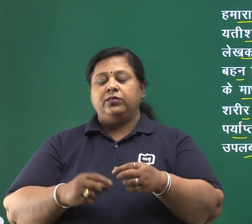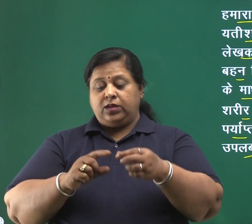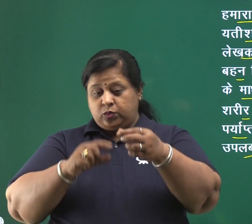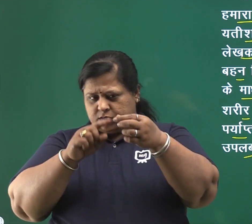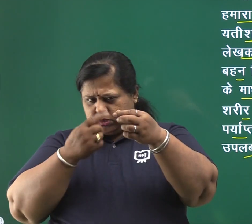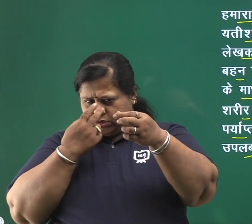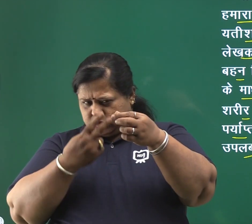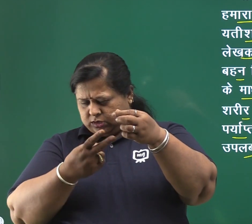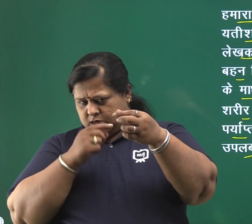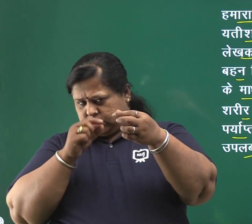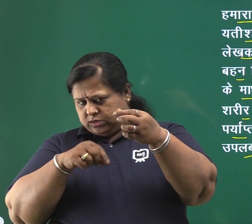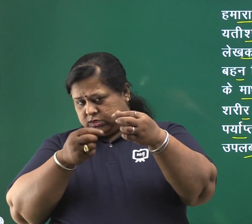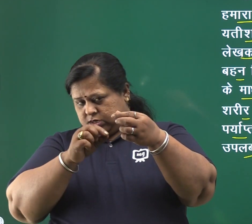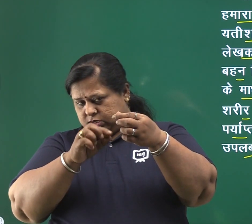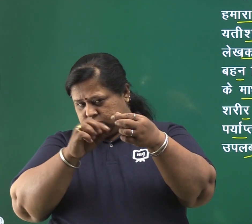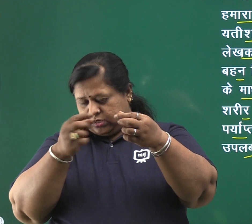रक्त की जांच